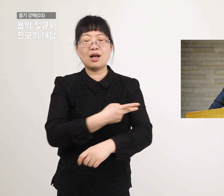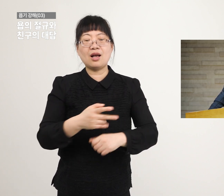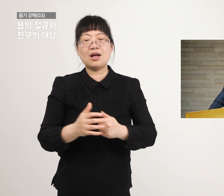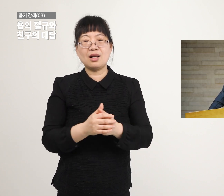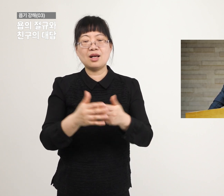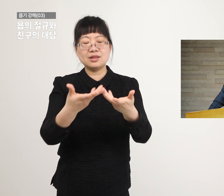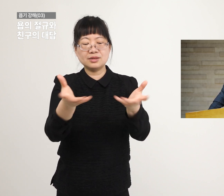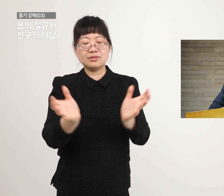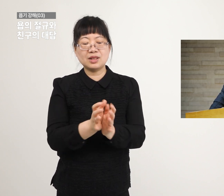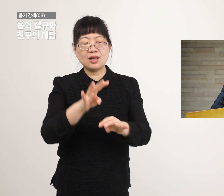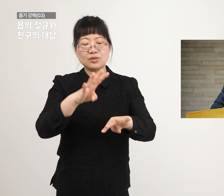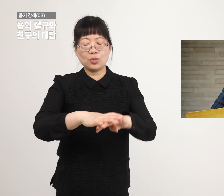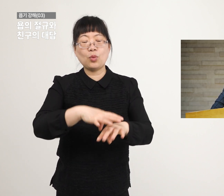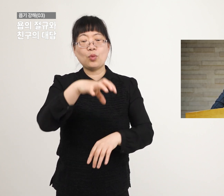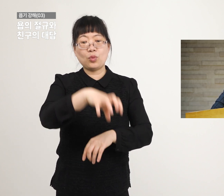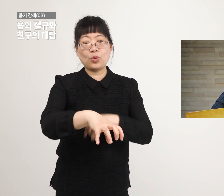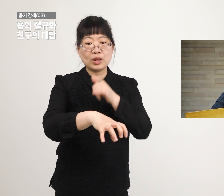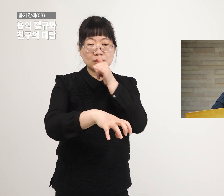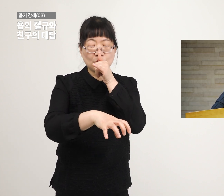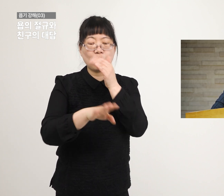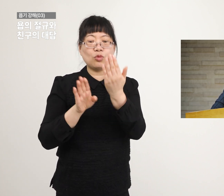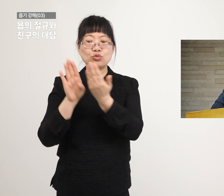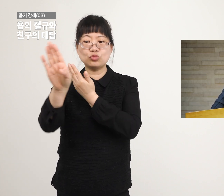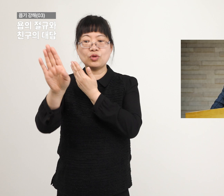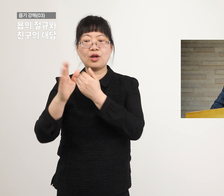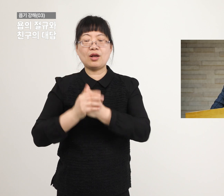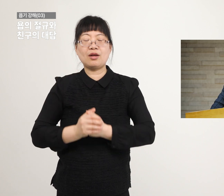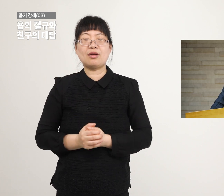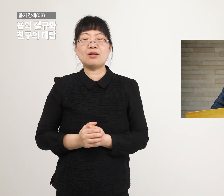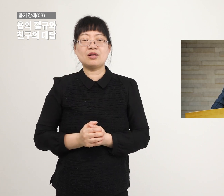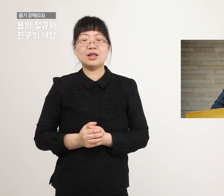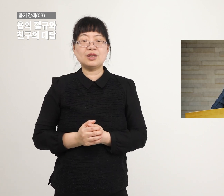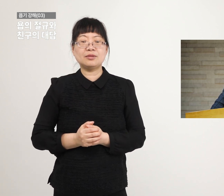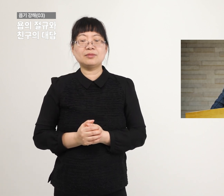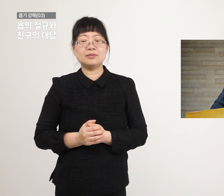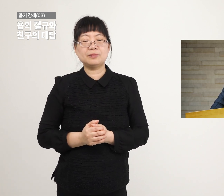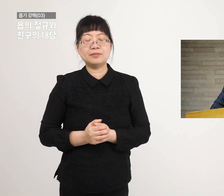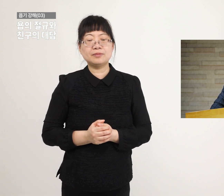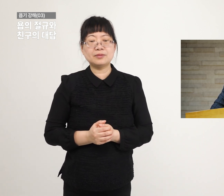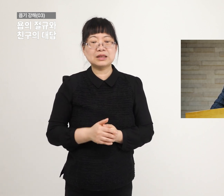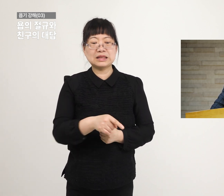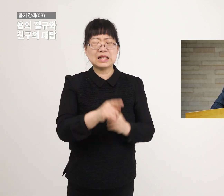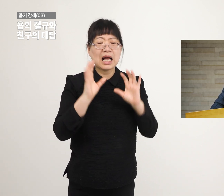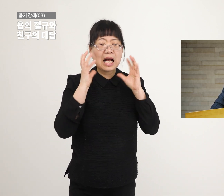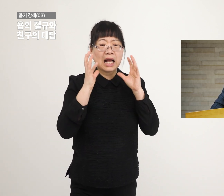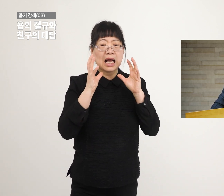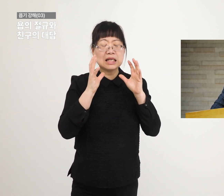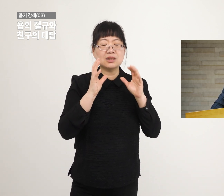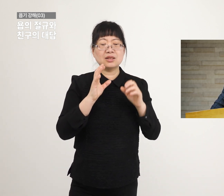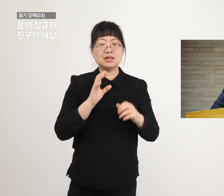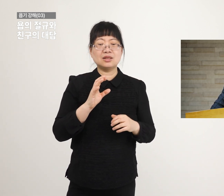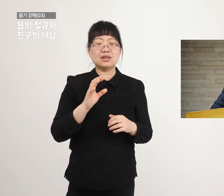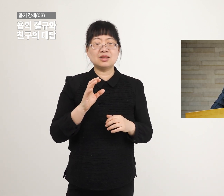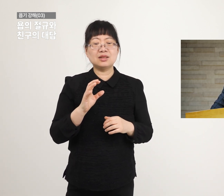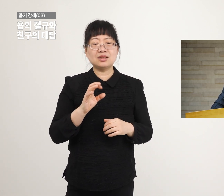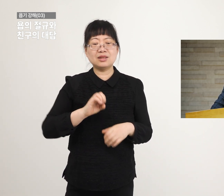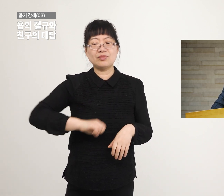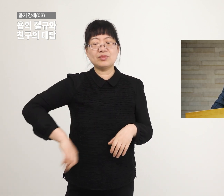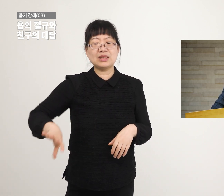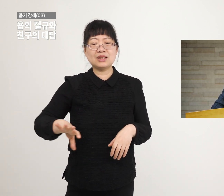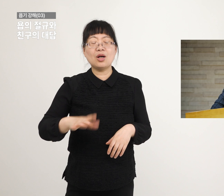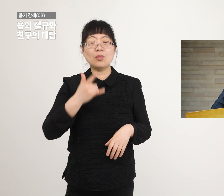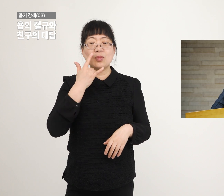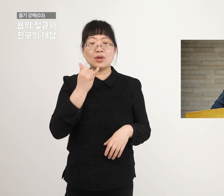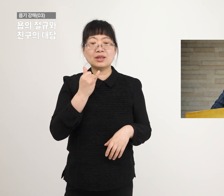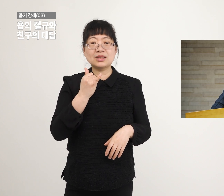집단 농장. 그런데 그 이후에 그 아기들을 잃은 부모님들